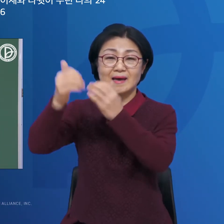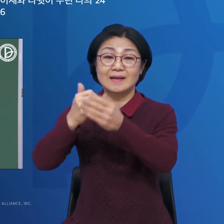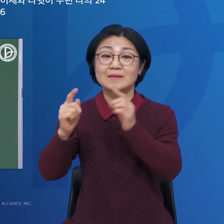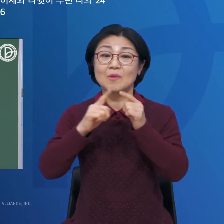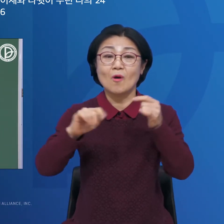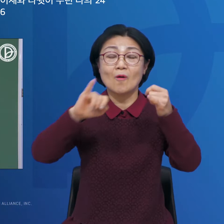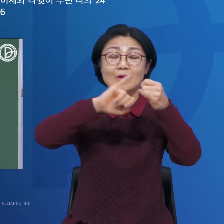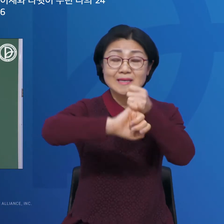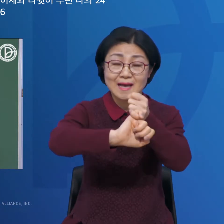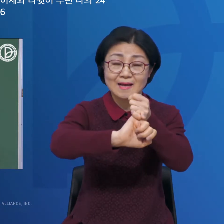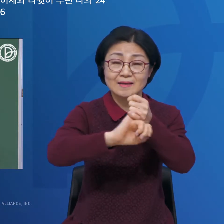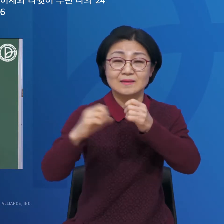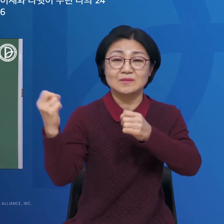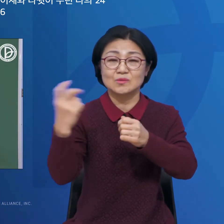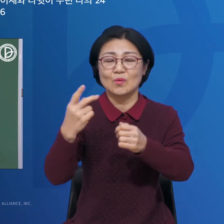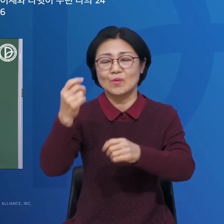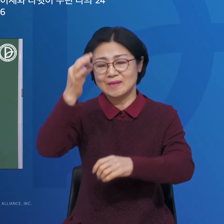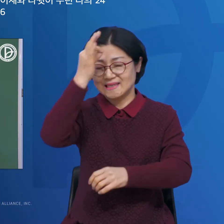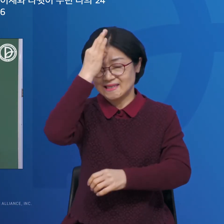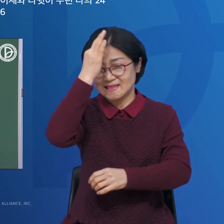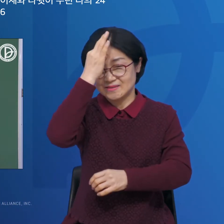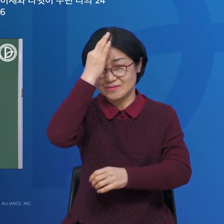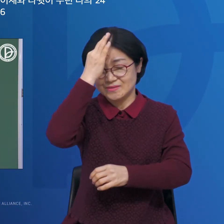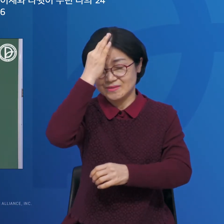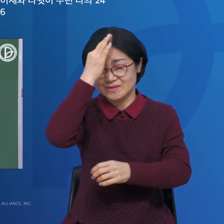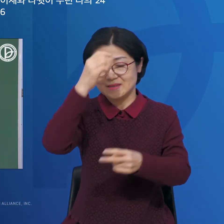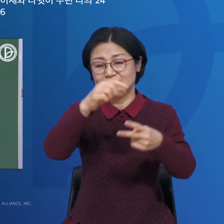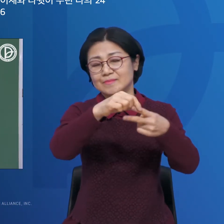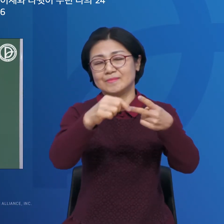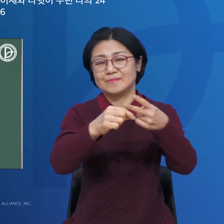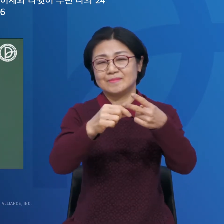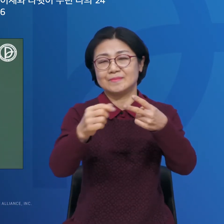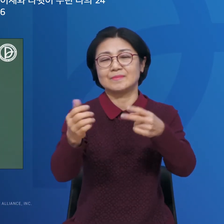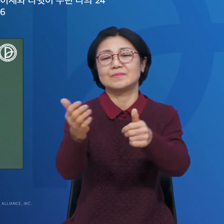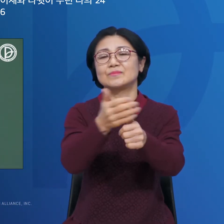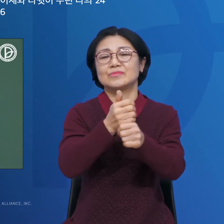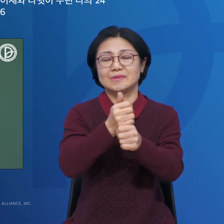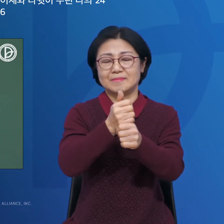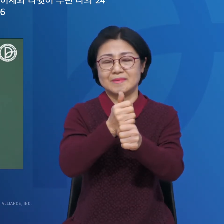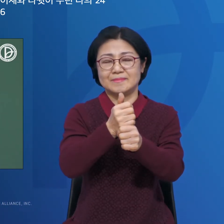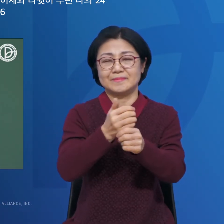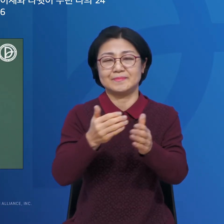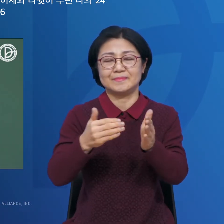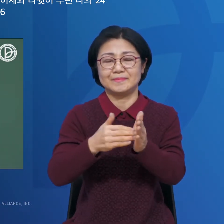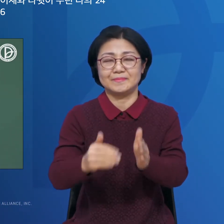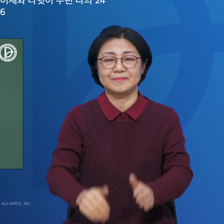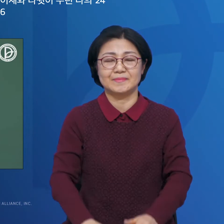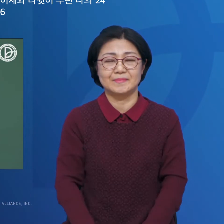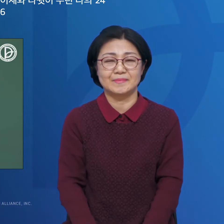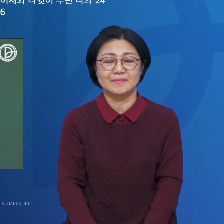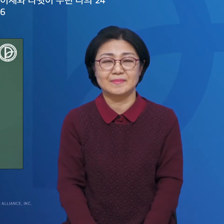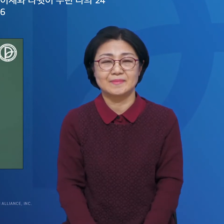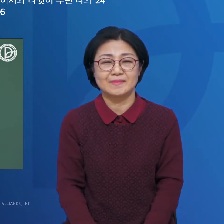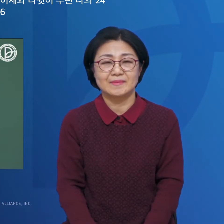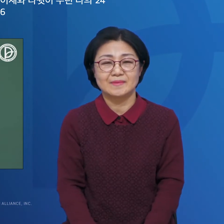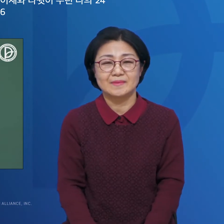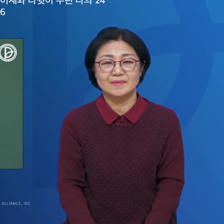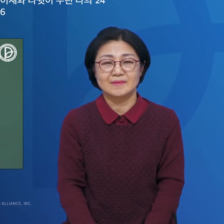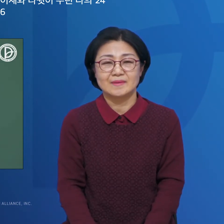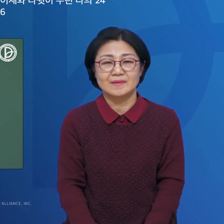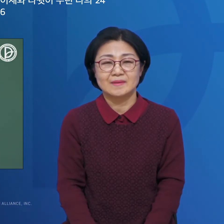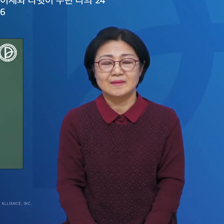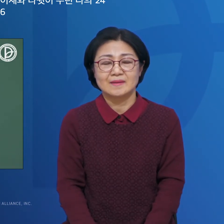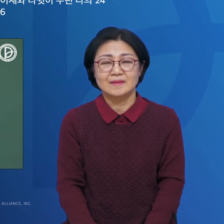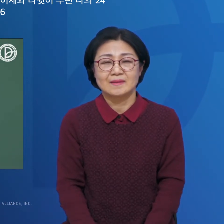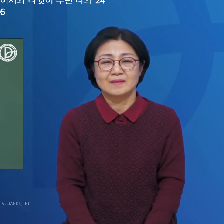God's covenant and the skill. 이 두 가지를 딱 붙잡은 So 거예요. he already had these two things that he held on to. 그것이 어느 날부터 역사에 나기 시작